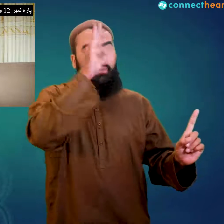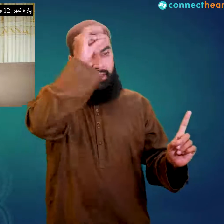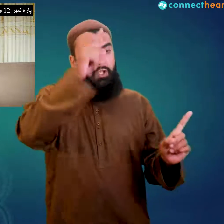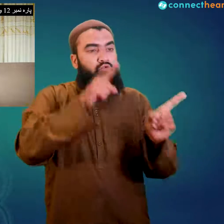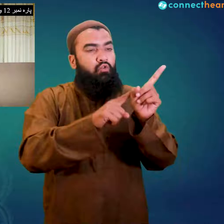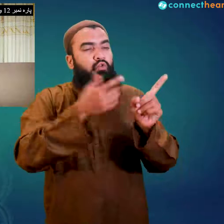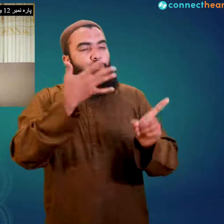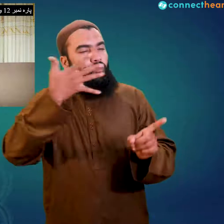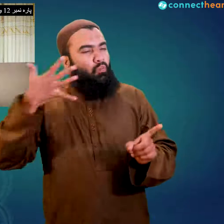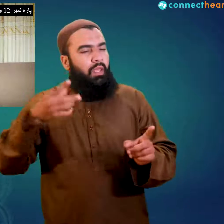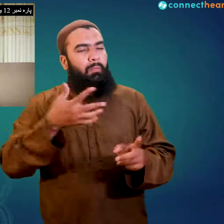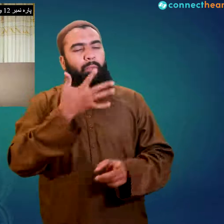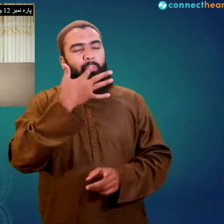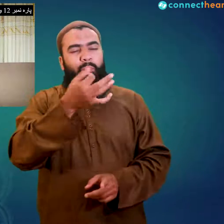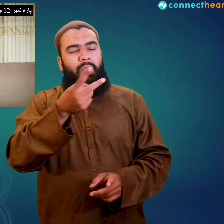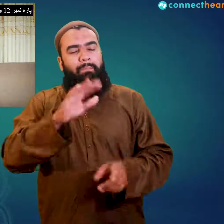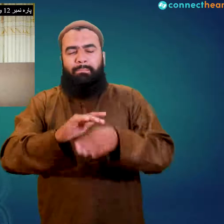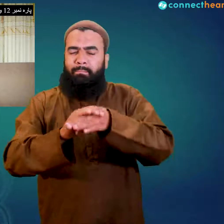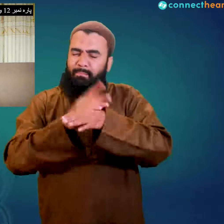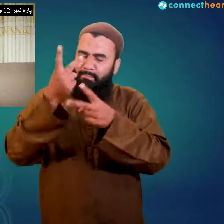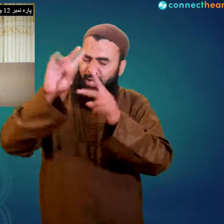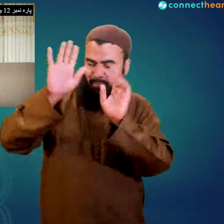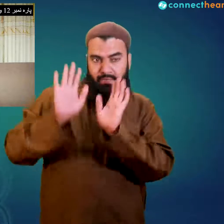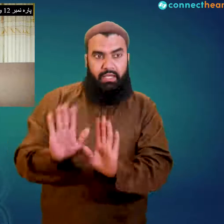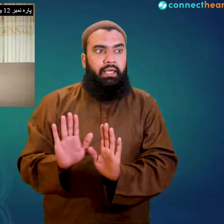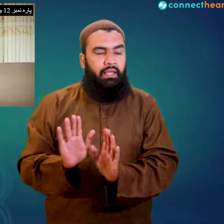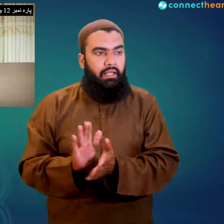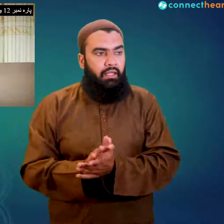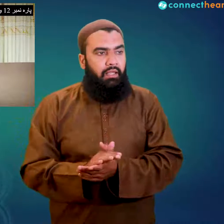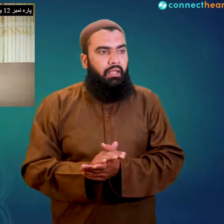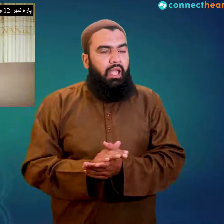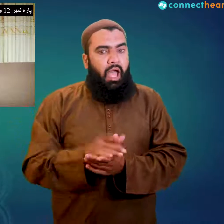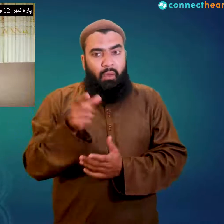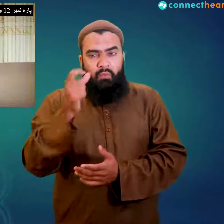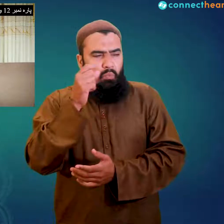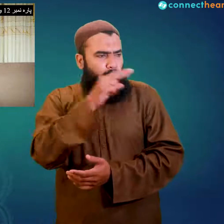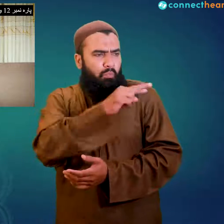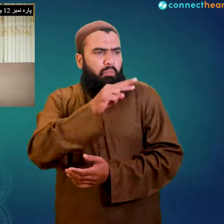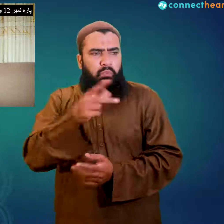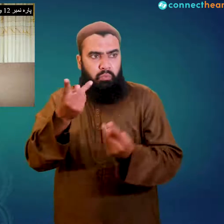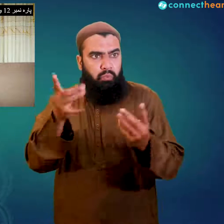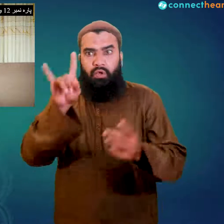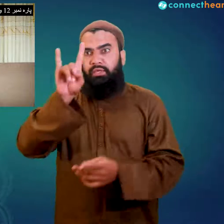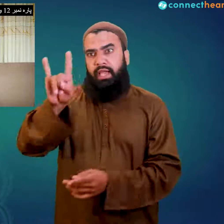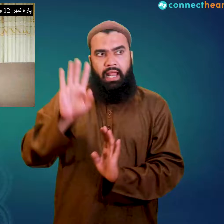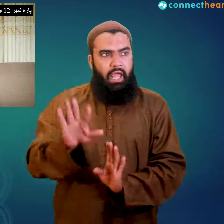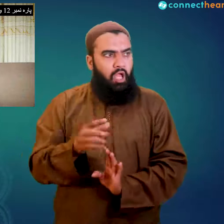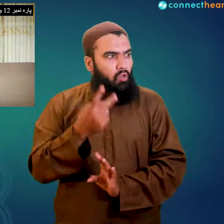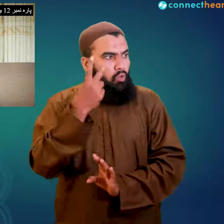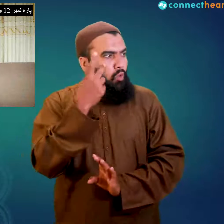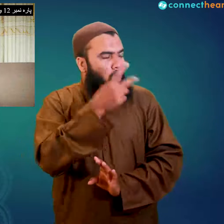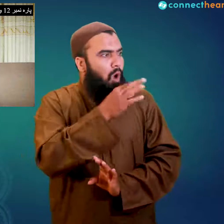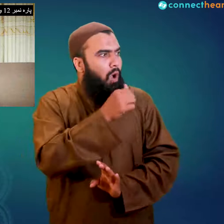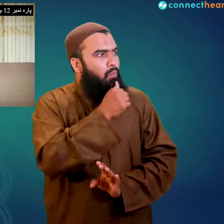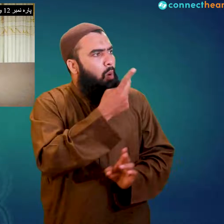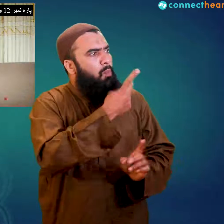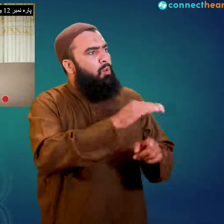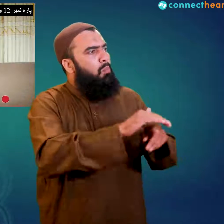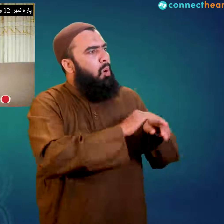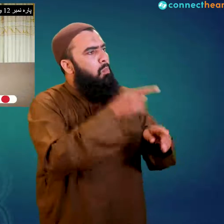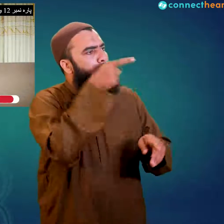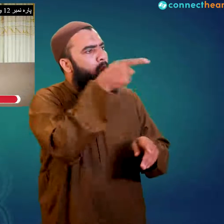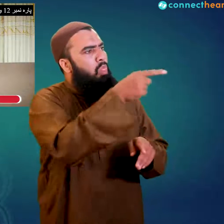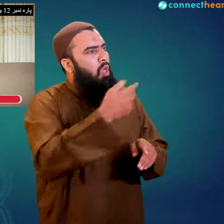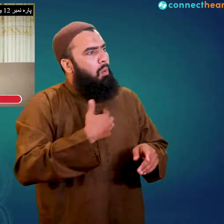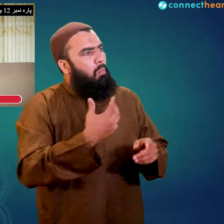انہوں نے پروگرام بنایا کہ ہم اس کو لے جائیں اور کہیں دور چھوڑ دیں اور والد سے دور کر دیں تاکہ ہم والد کی محبت اور